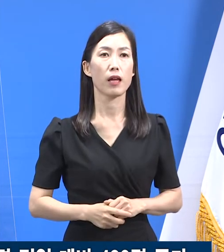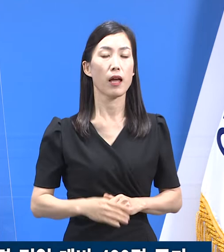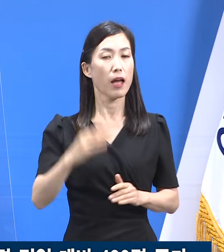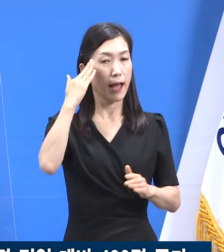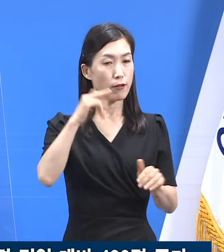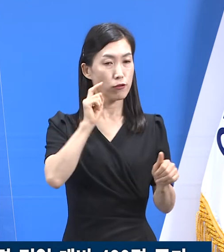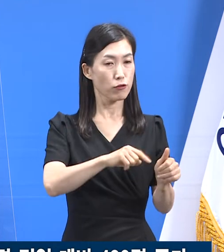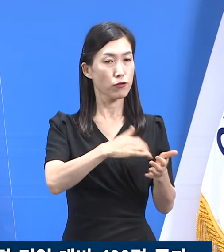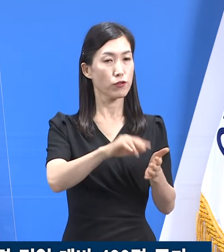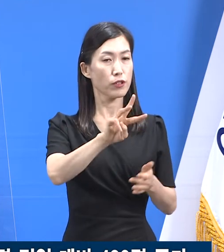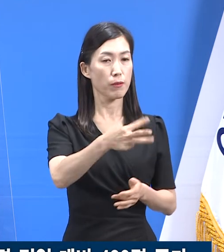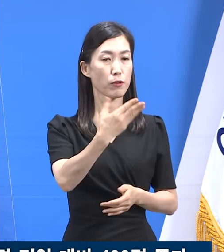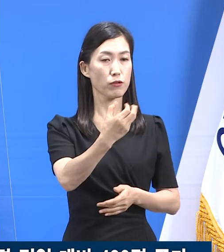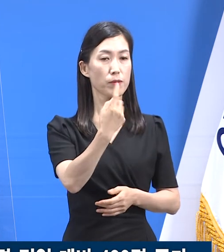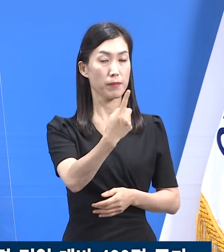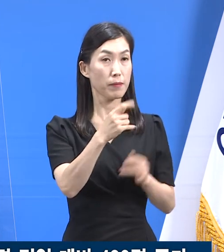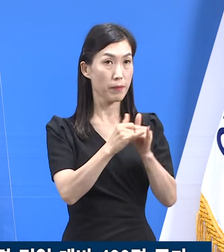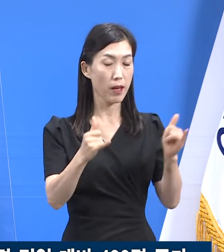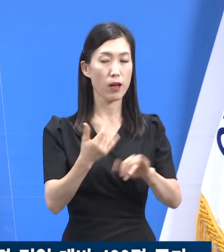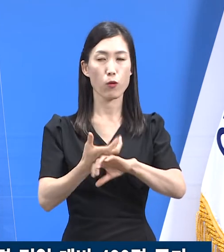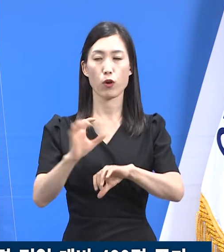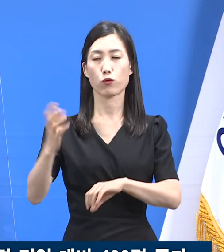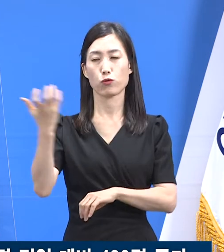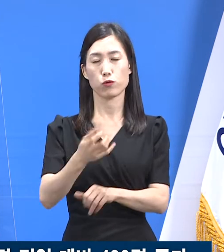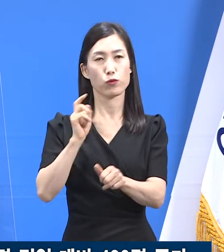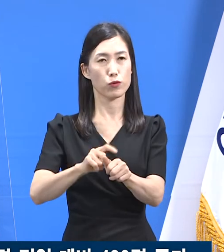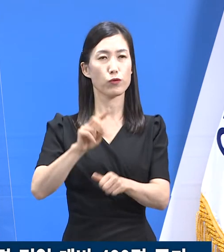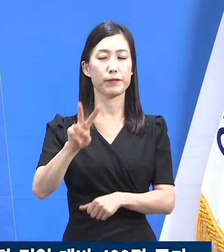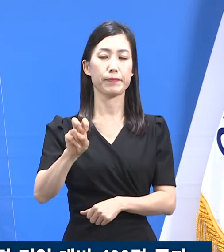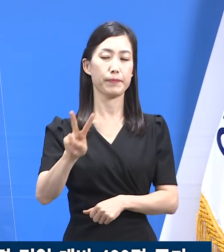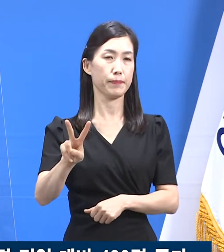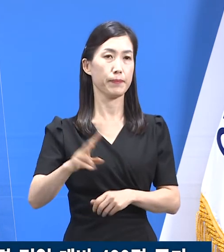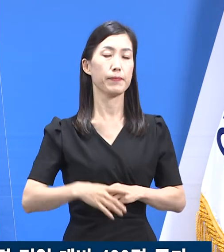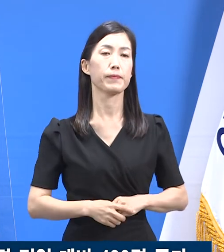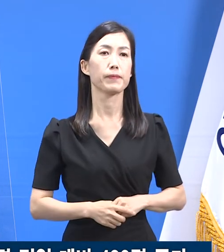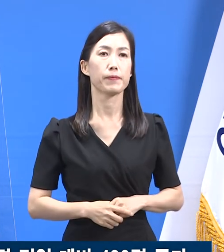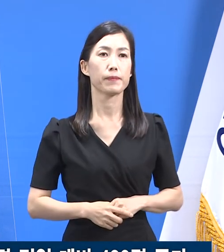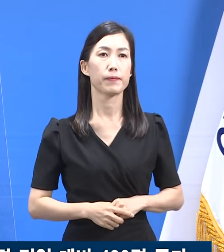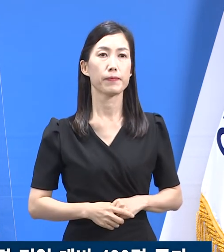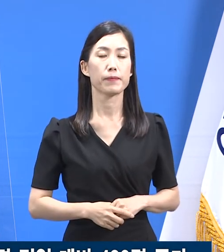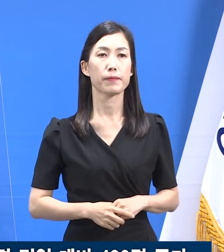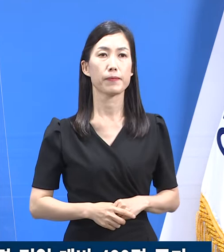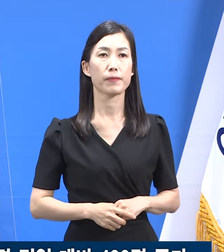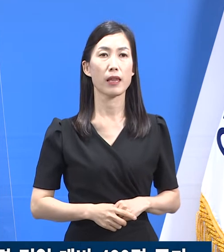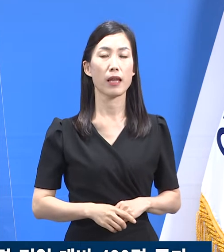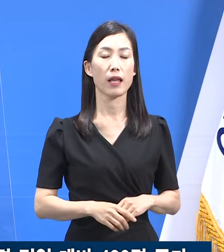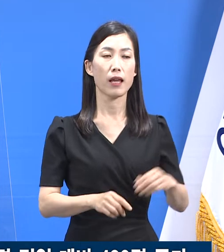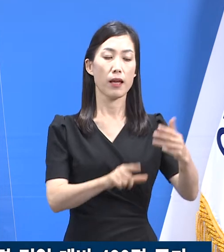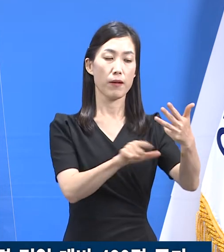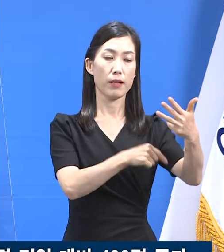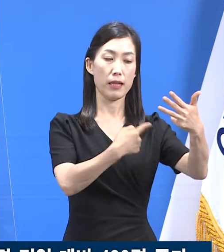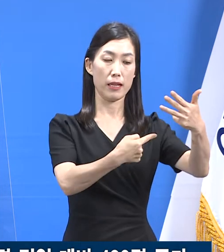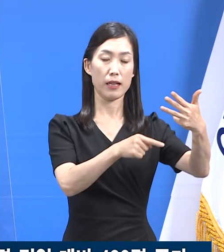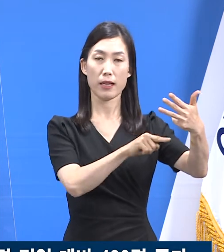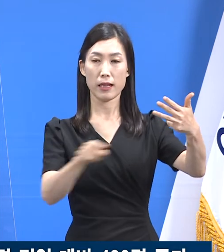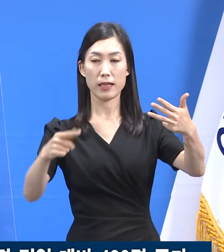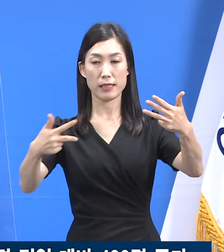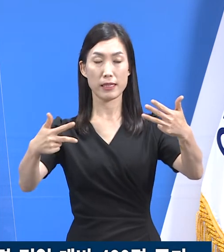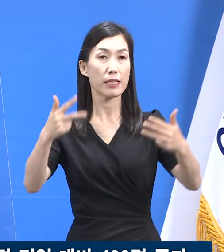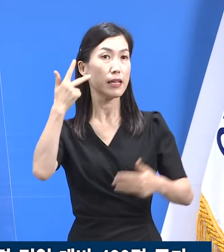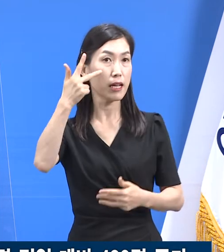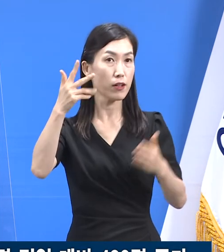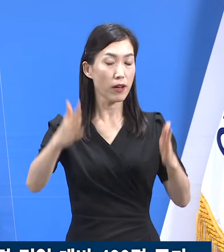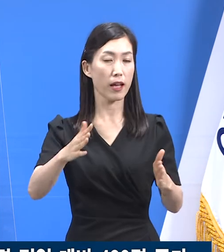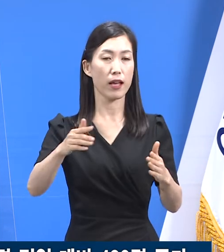국내 발생이 398명이며 해외 유입이 22명입니다. 1일부터 7일까지 한 주간 발생한